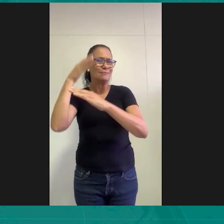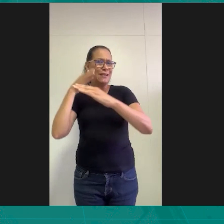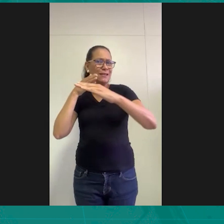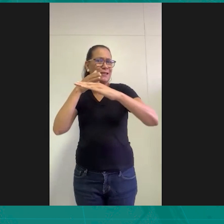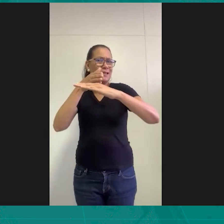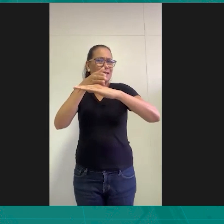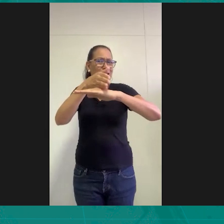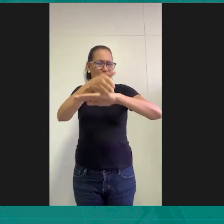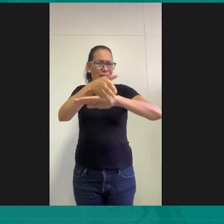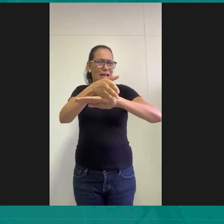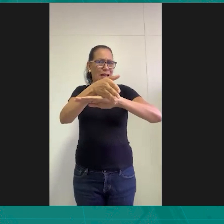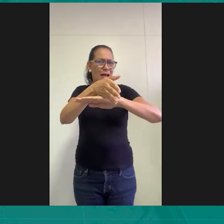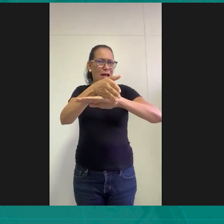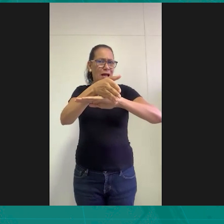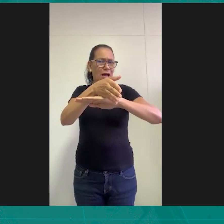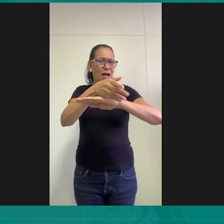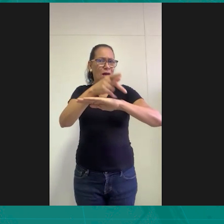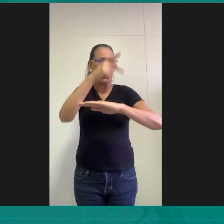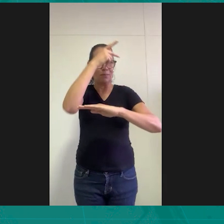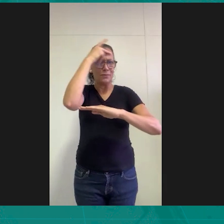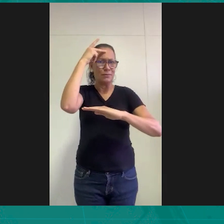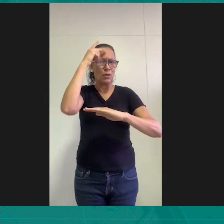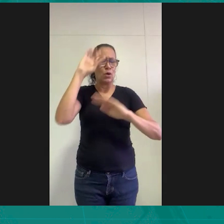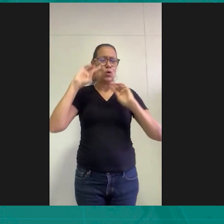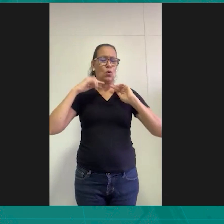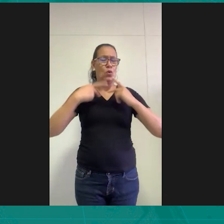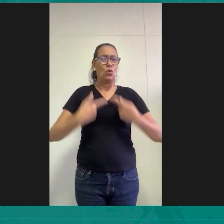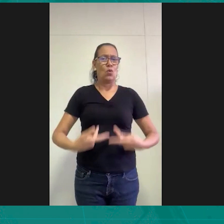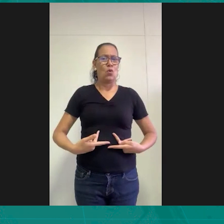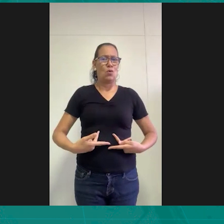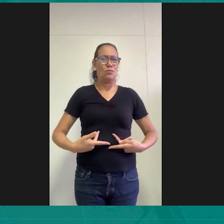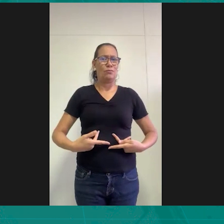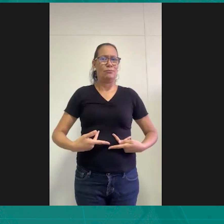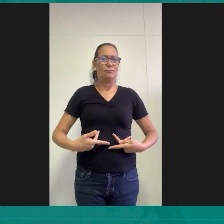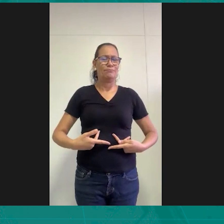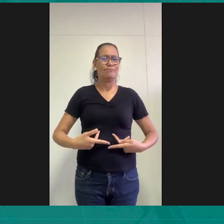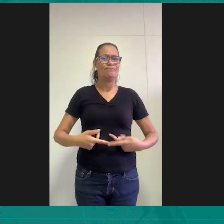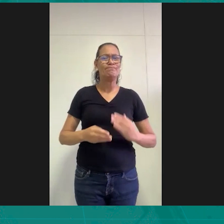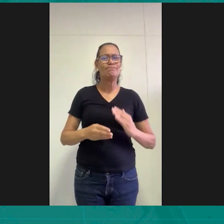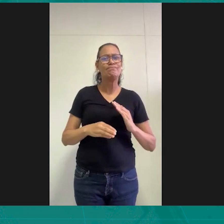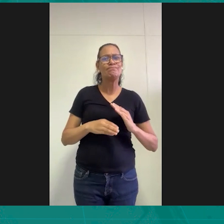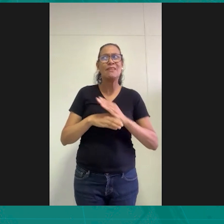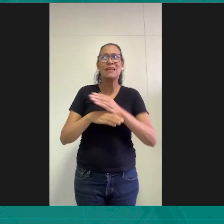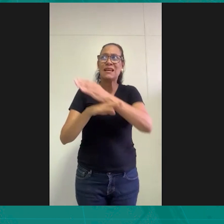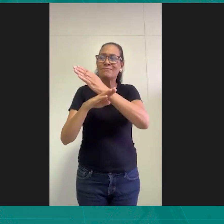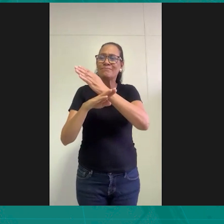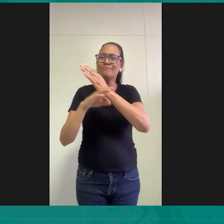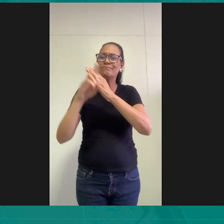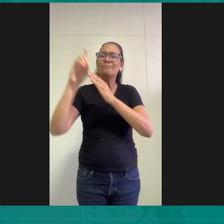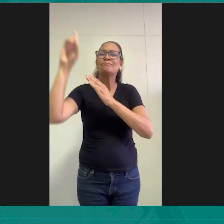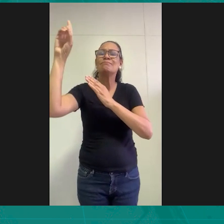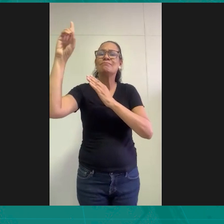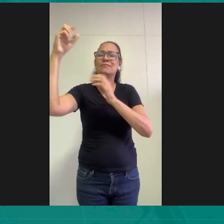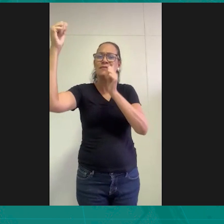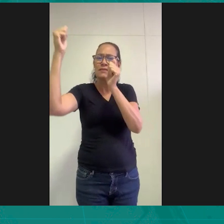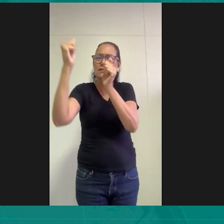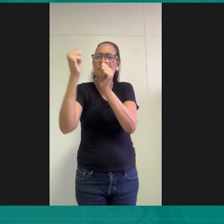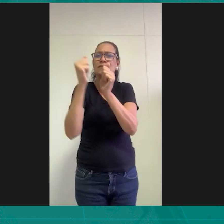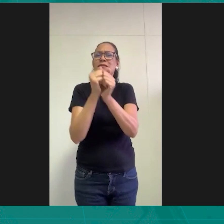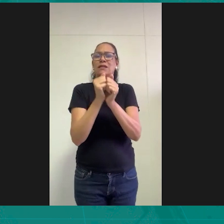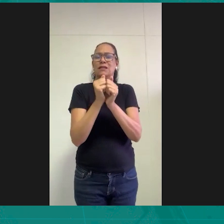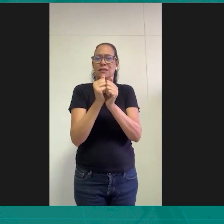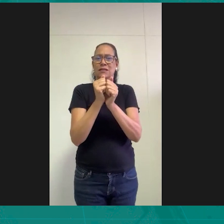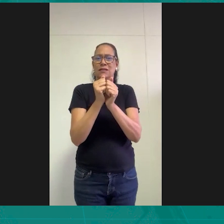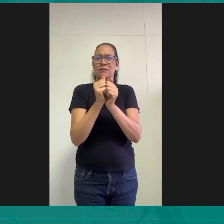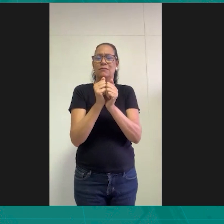Deus. Na primeira sessão, Deus deseja da vida eterna, isto é, Deus deseja o quê?